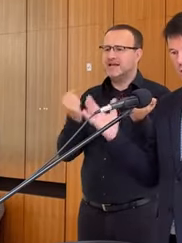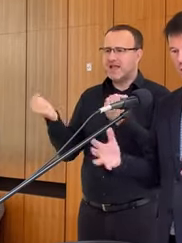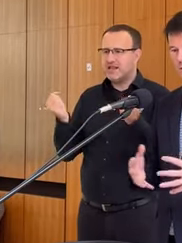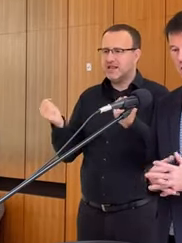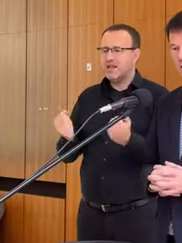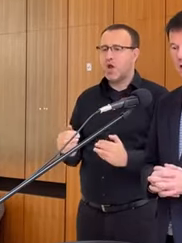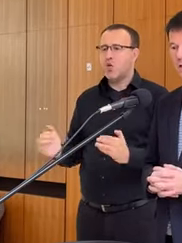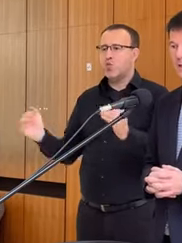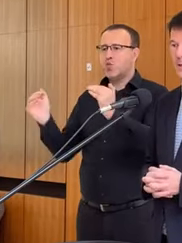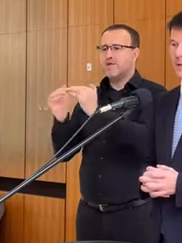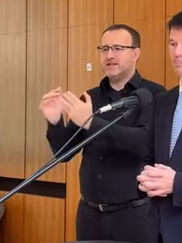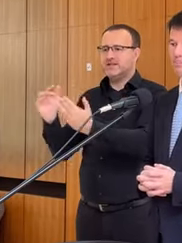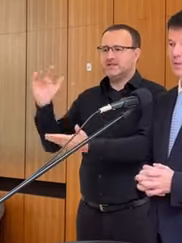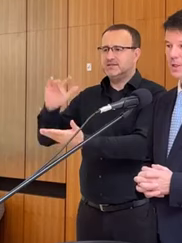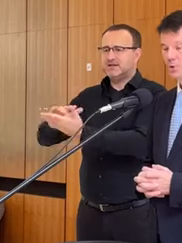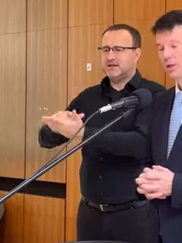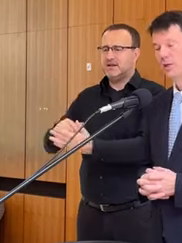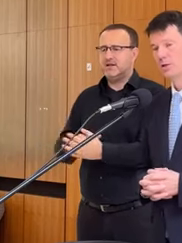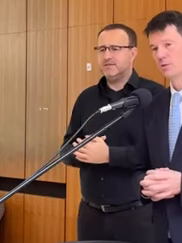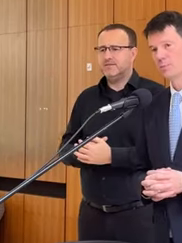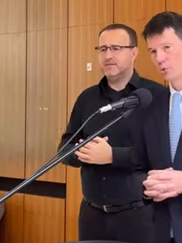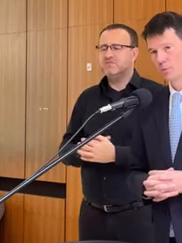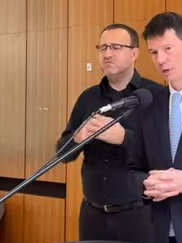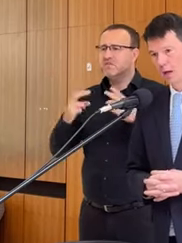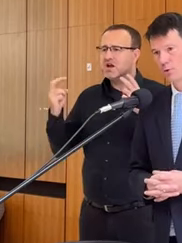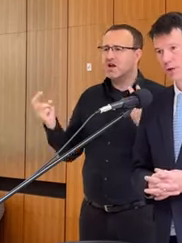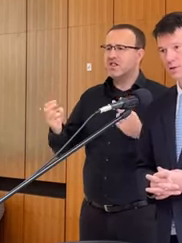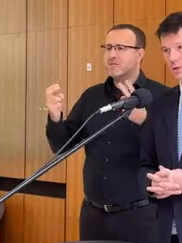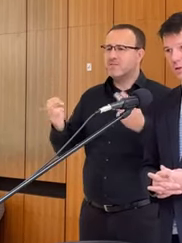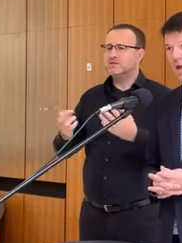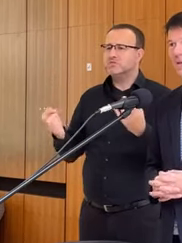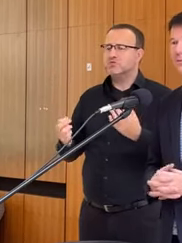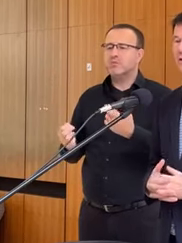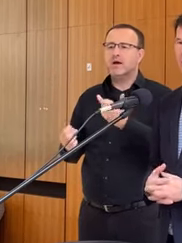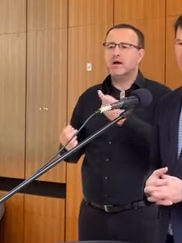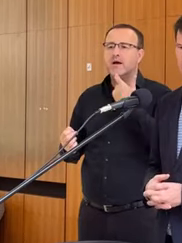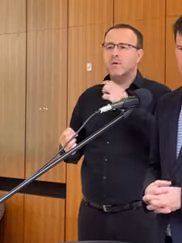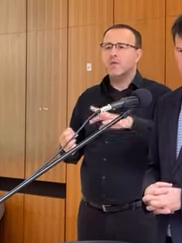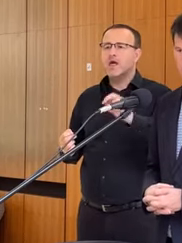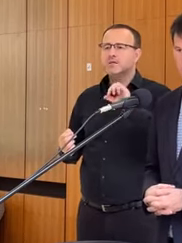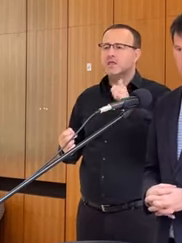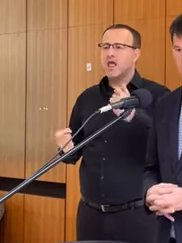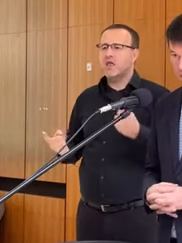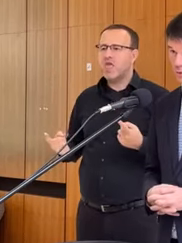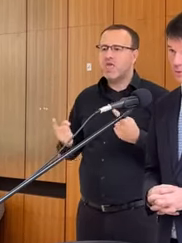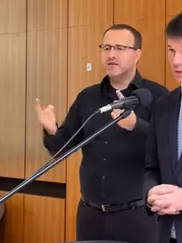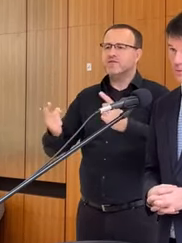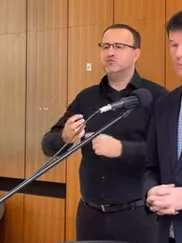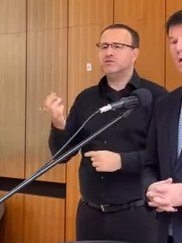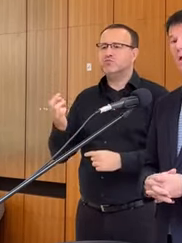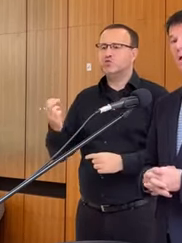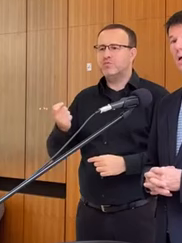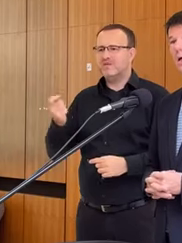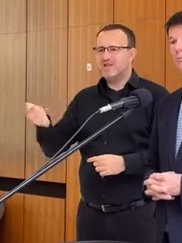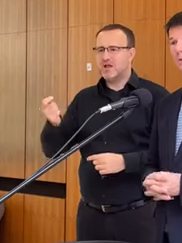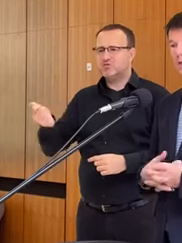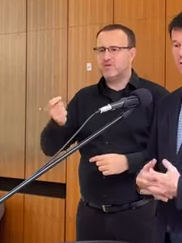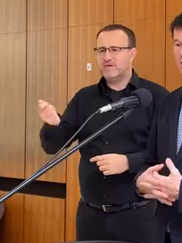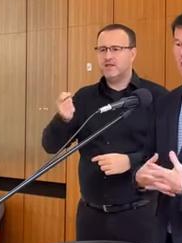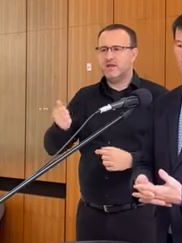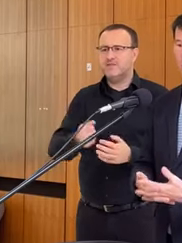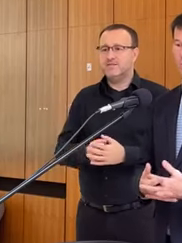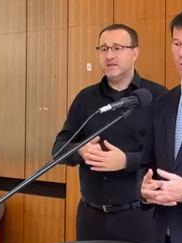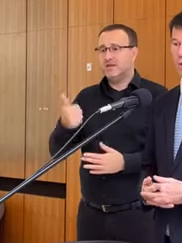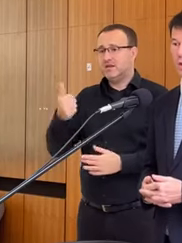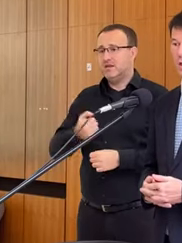úrovni centrály. S tým, že zhľadali sme spôsoby, ako nájsť najefektívnejší spôsob financovania.